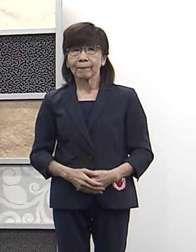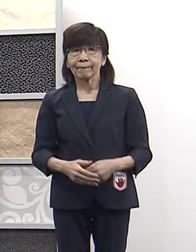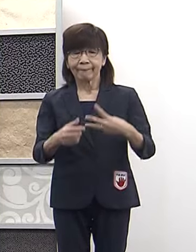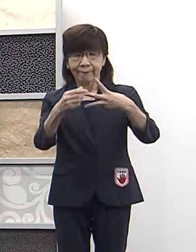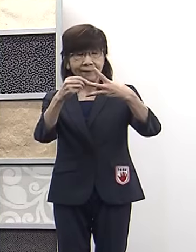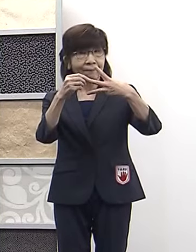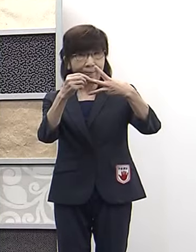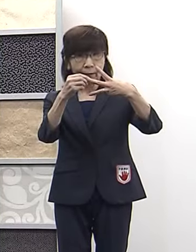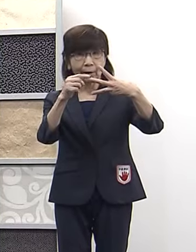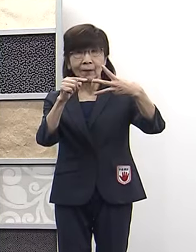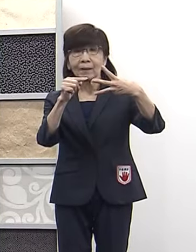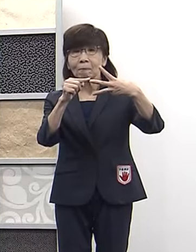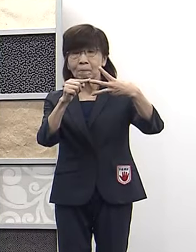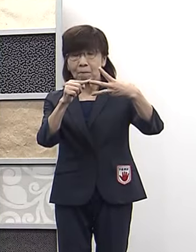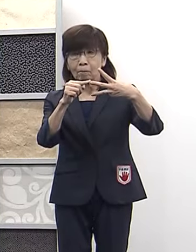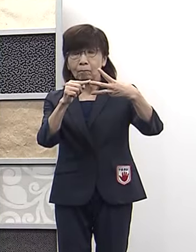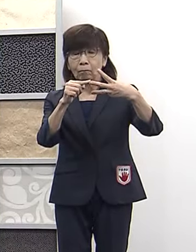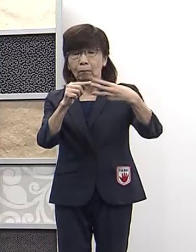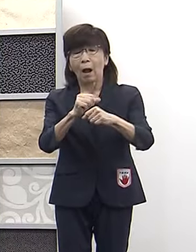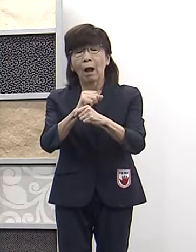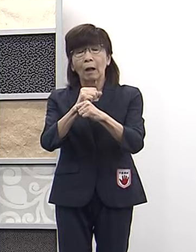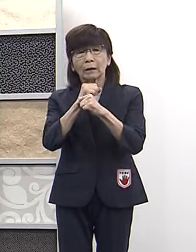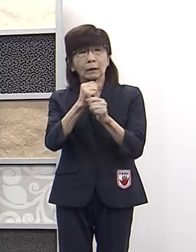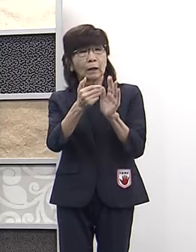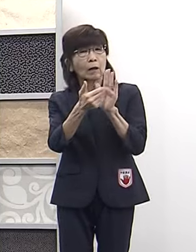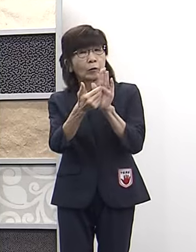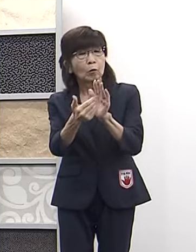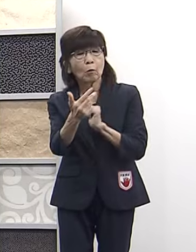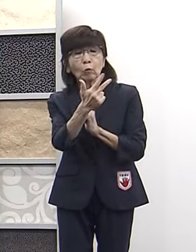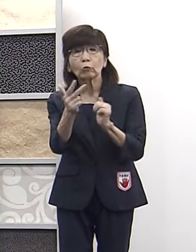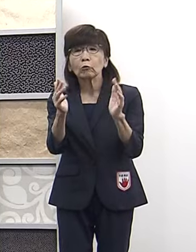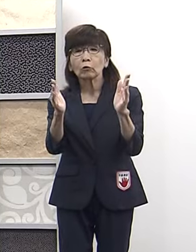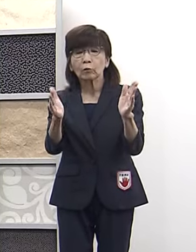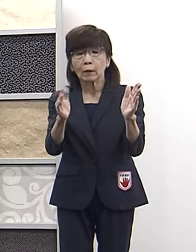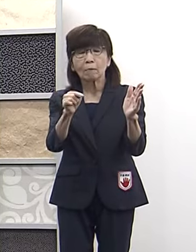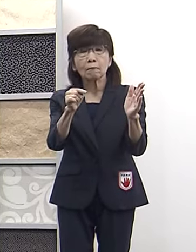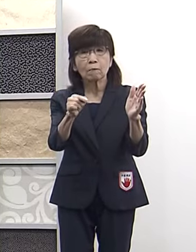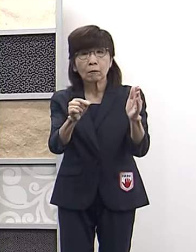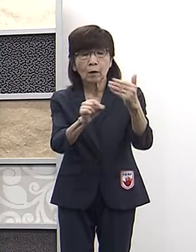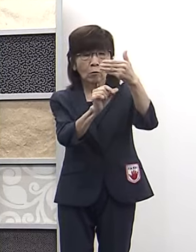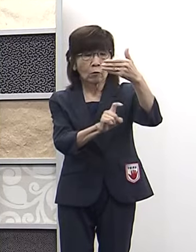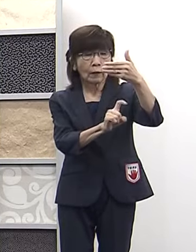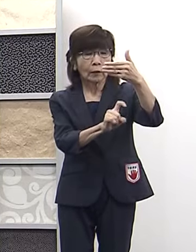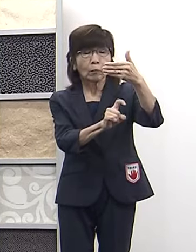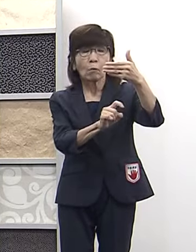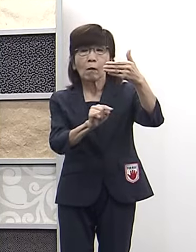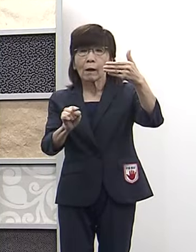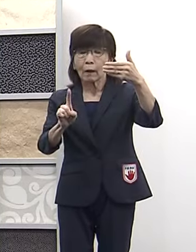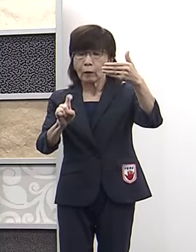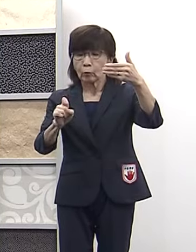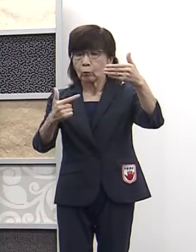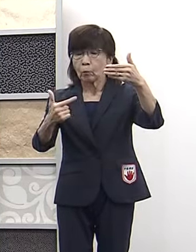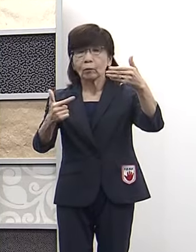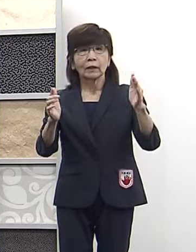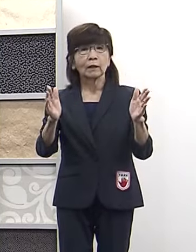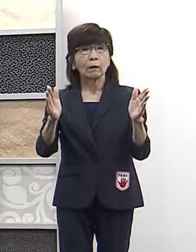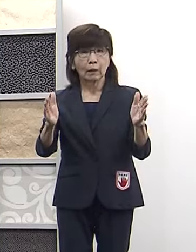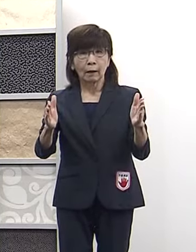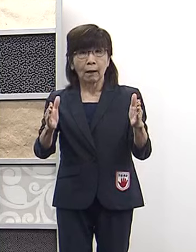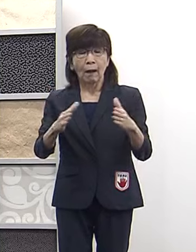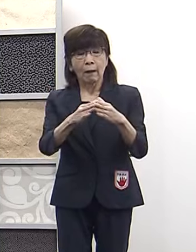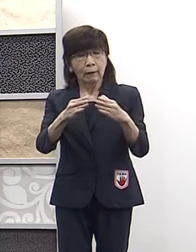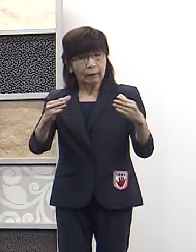次にですね、自殺予防週間が始まります。今月10日から16日でありますが、全国